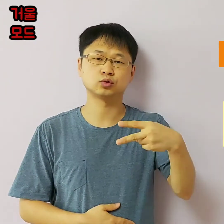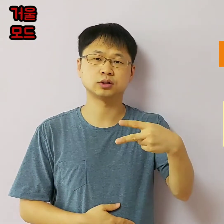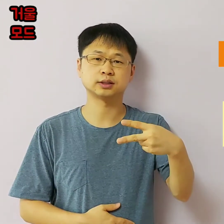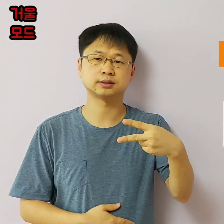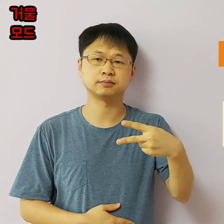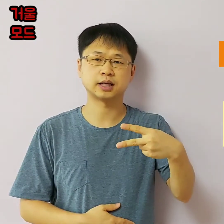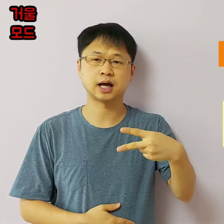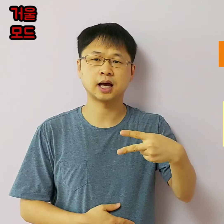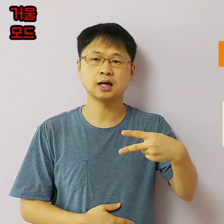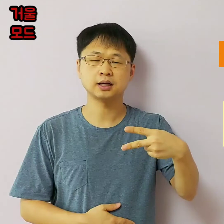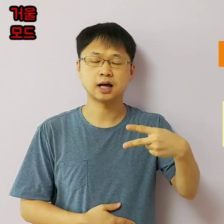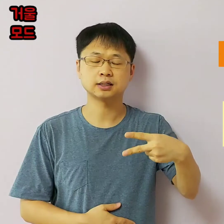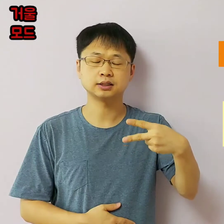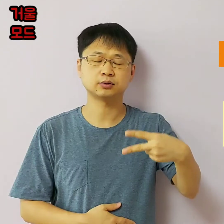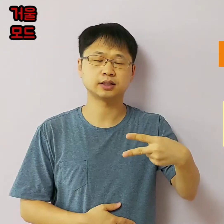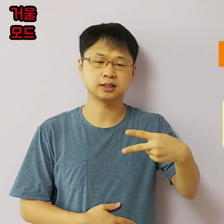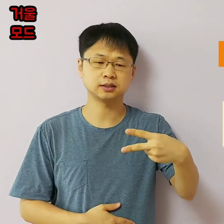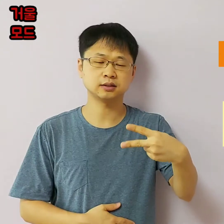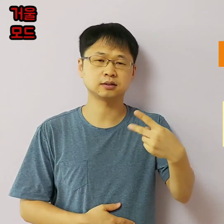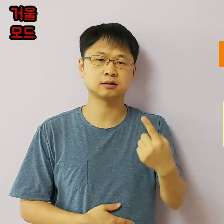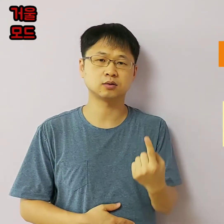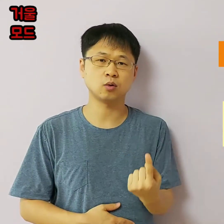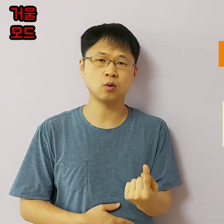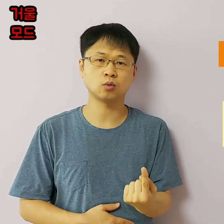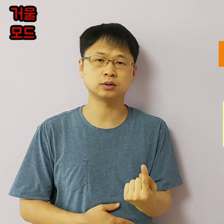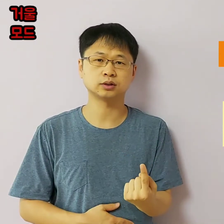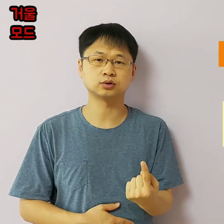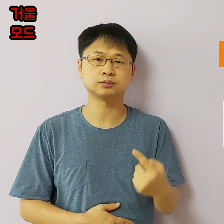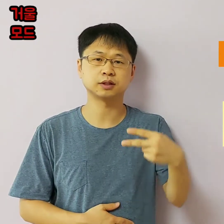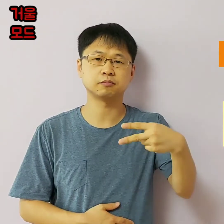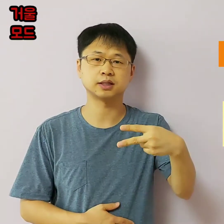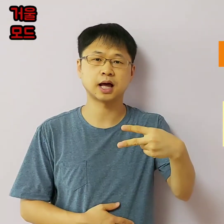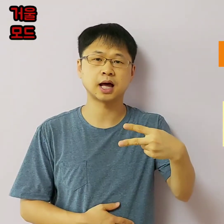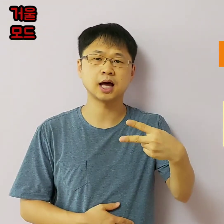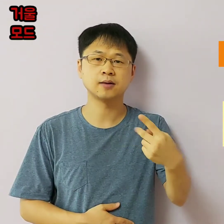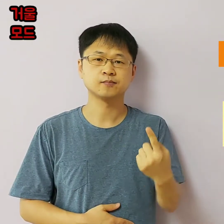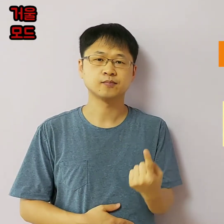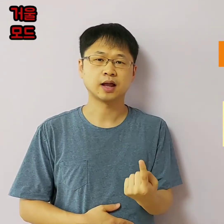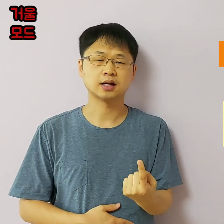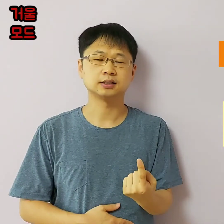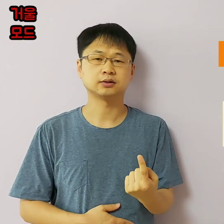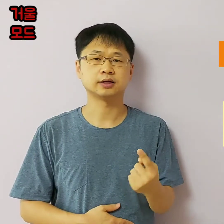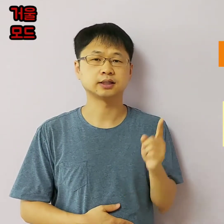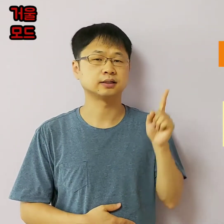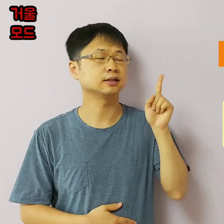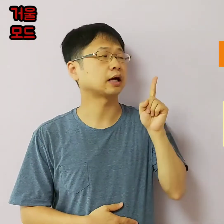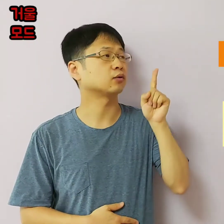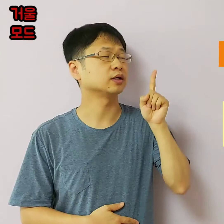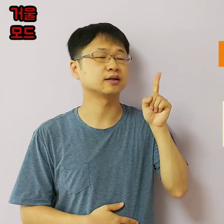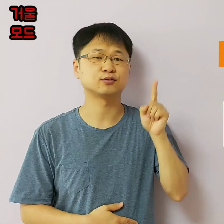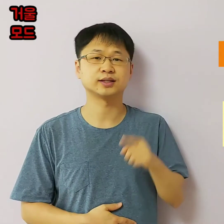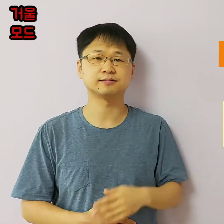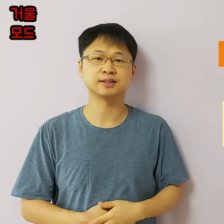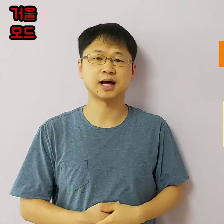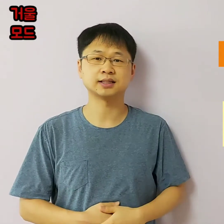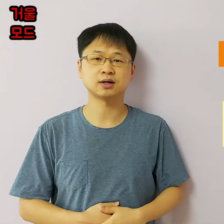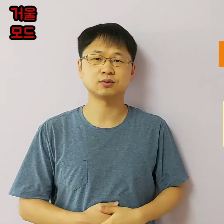수어를 썼습니다. 한글지와 디귿 그리고 오를 써주시면 됩니다. 한글지와 영상은 따로 링크해 두겠습니다. 참고해